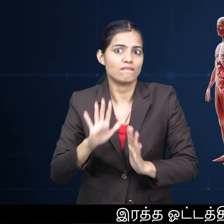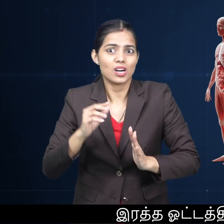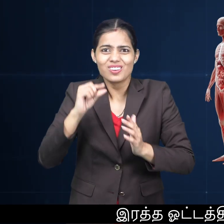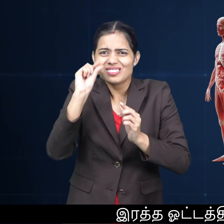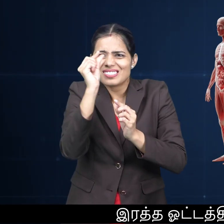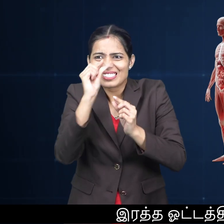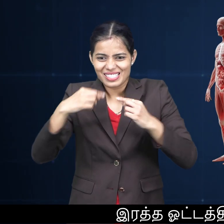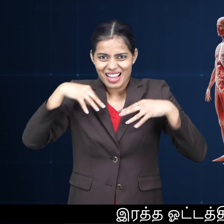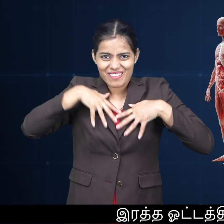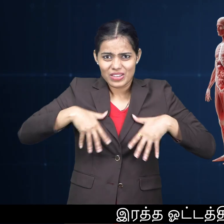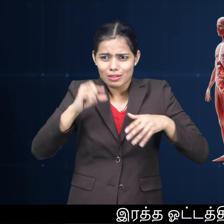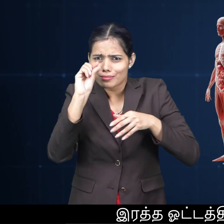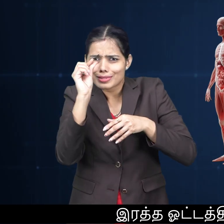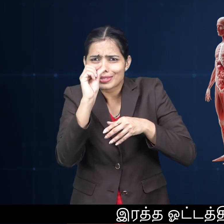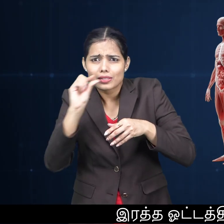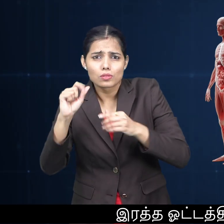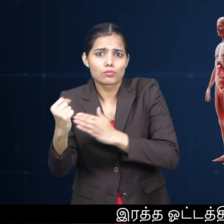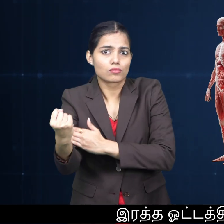ஓட்டத்தில் உறிஞ்சப்படுகின்றன.